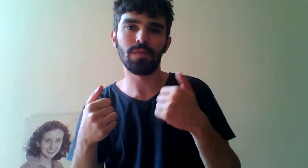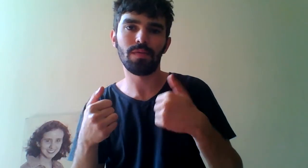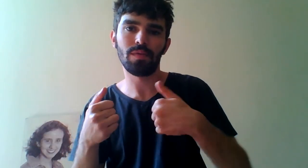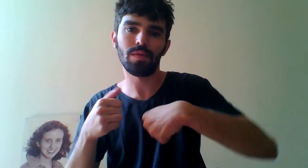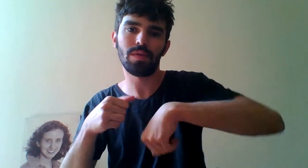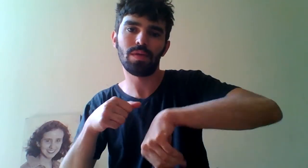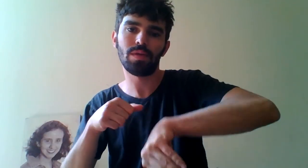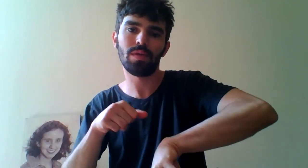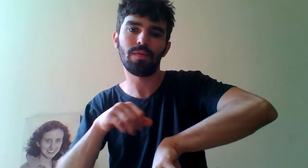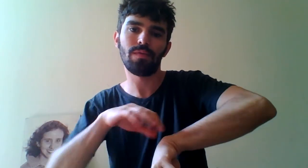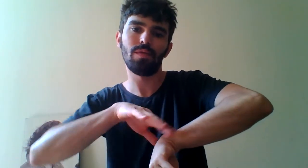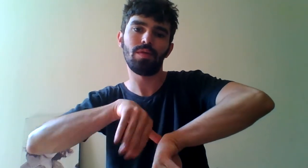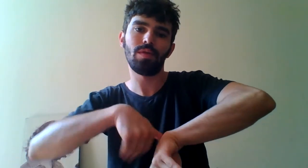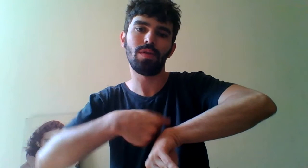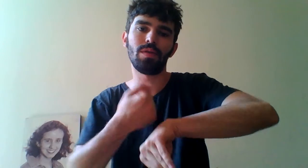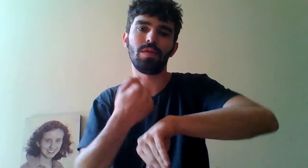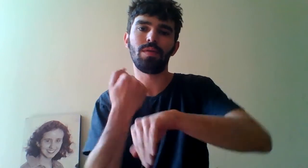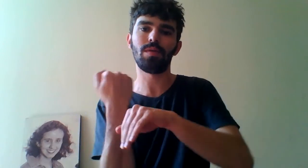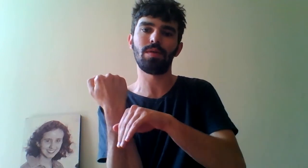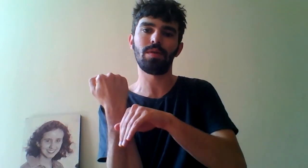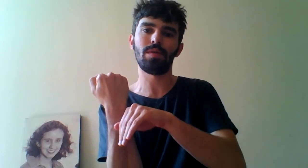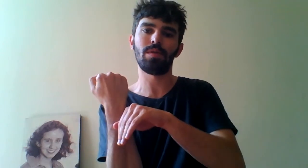Você foi ilusão